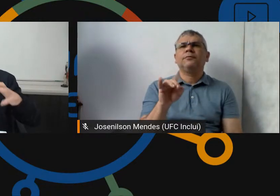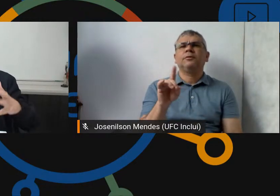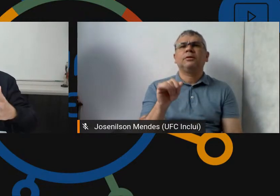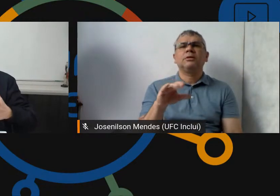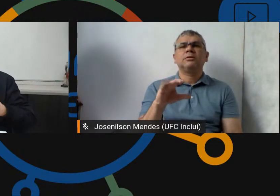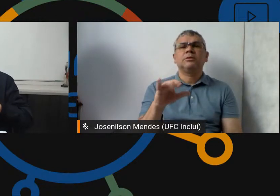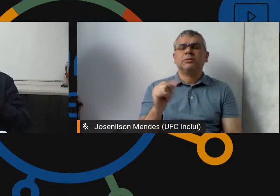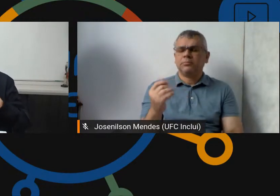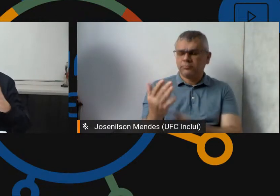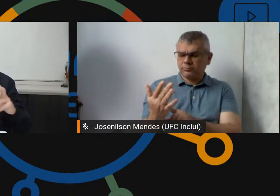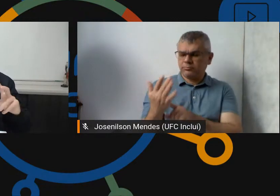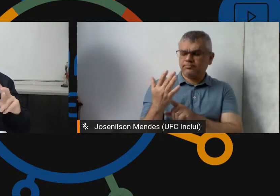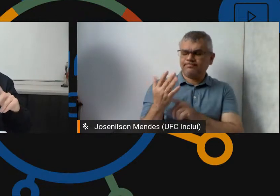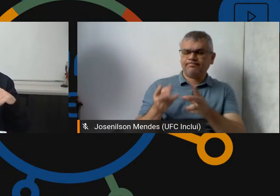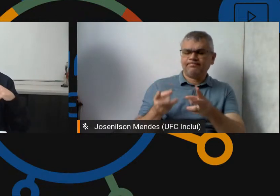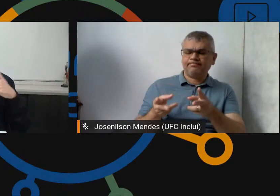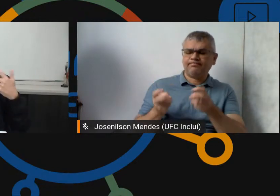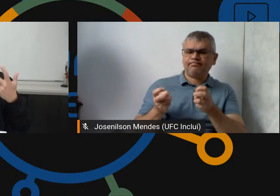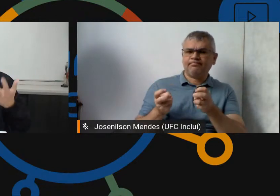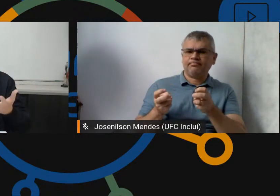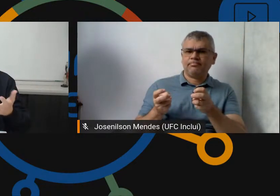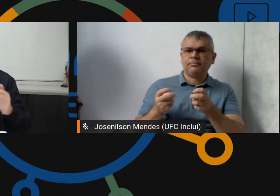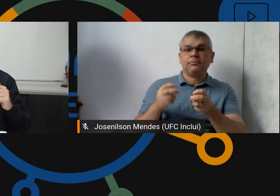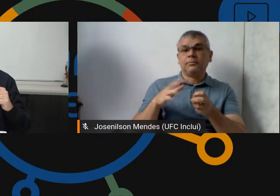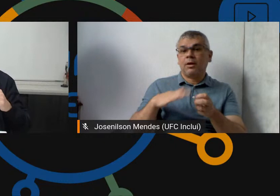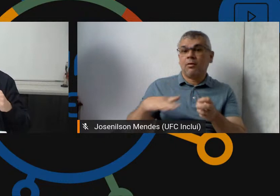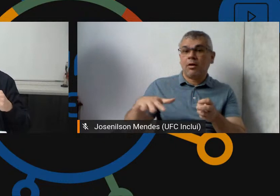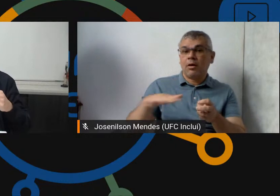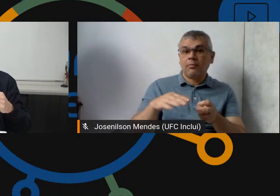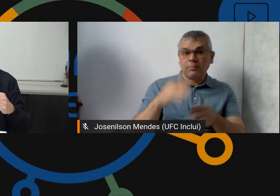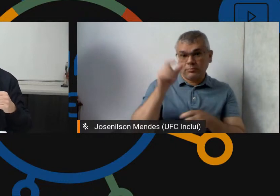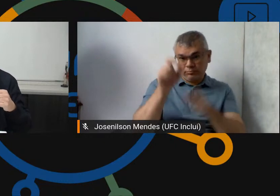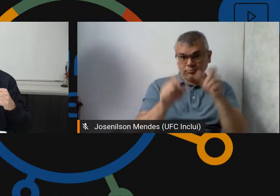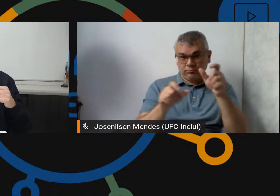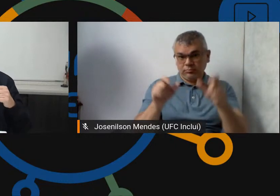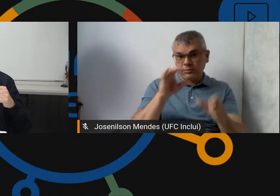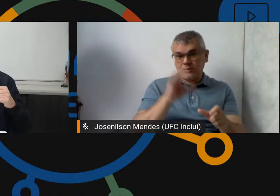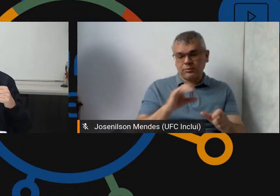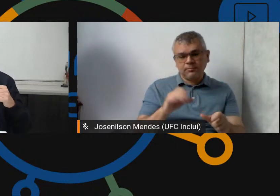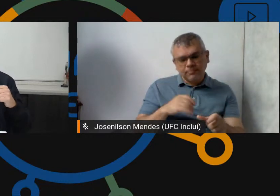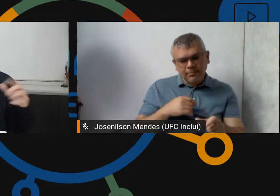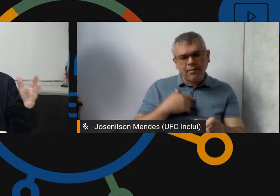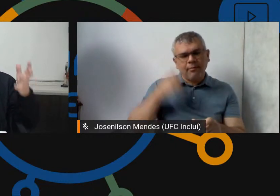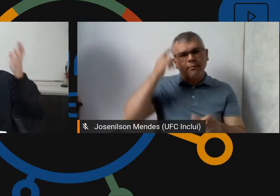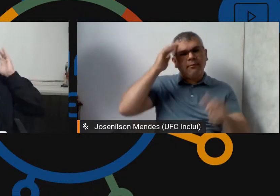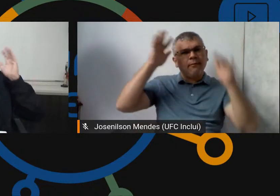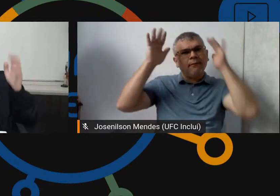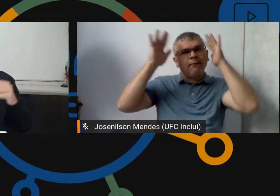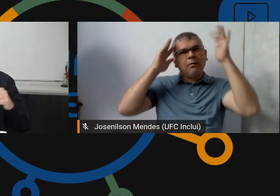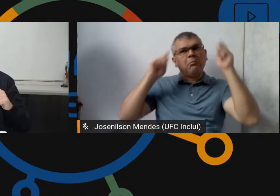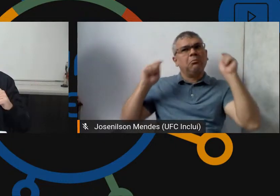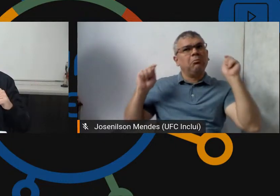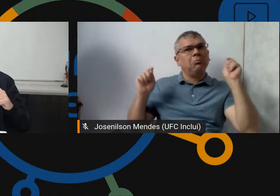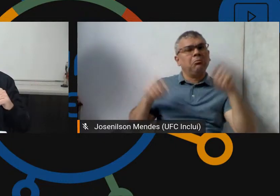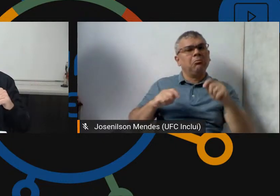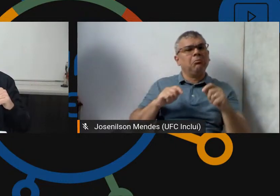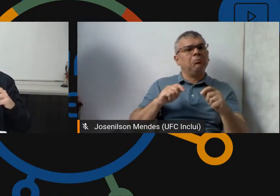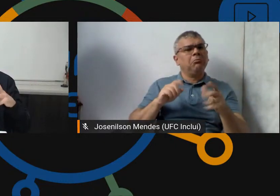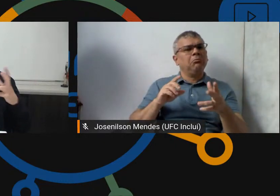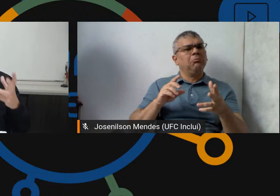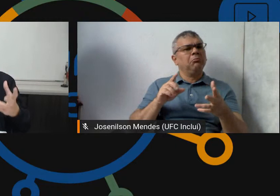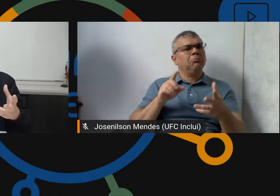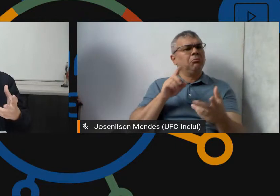fazem parte do ambiente que o cientista usa para elaborar conclusões. Tá? Tem todo um arcabouço teórico